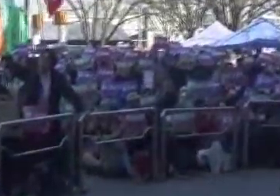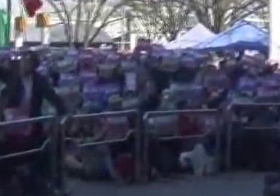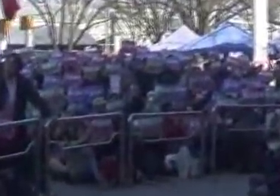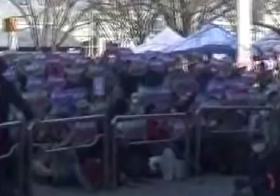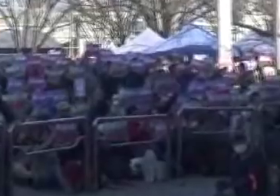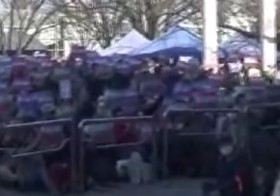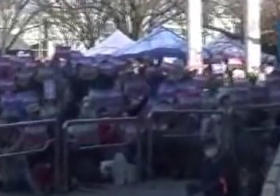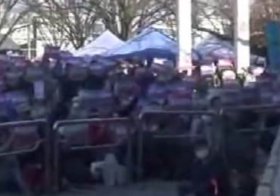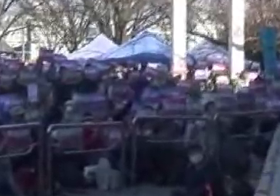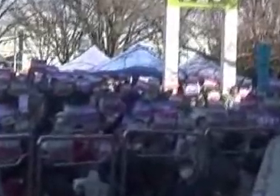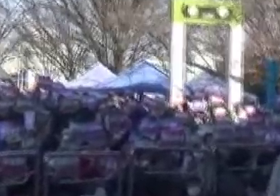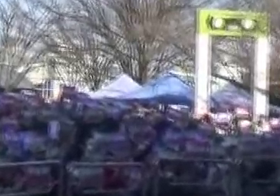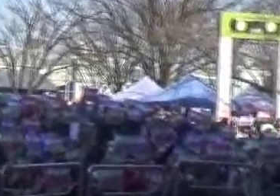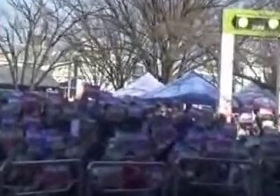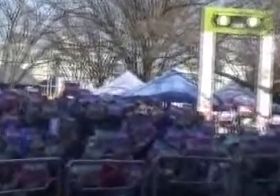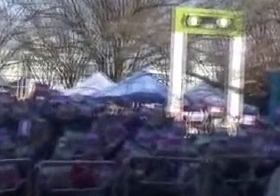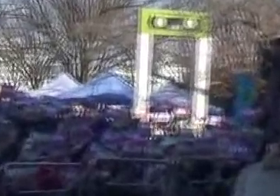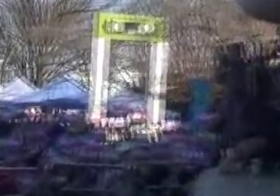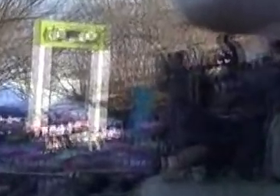みんなで止めよう、